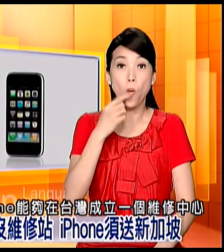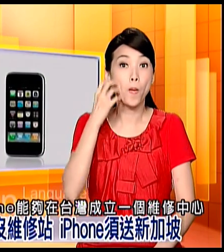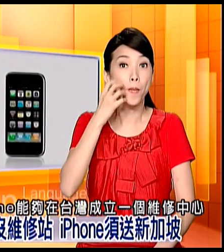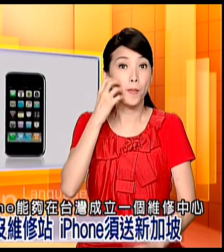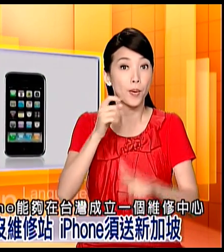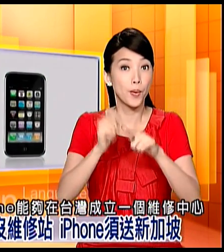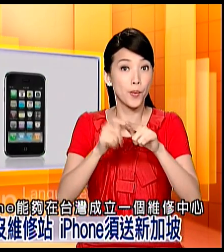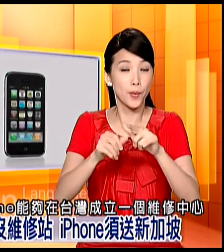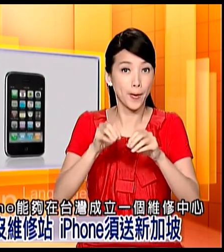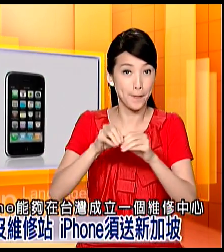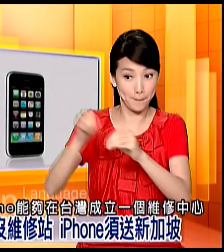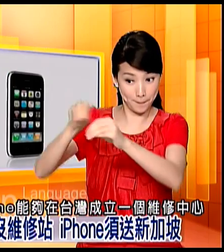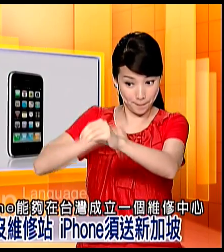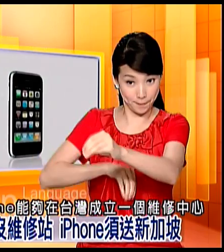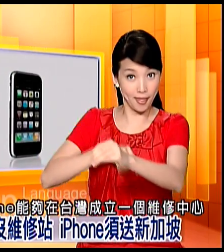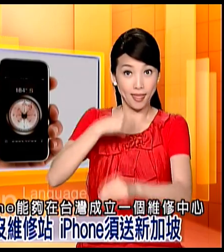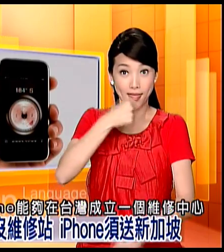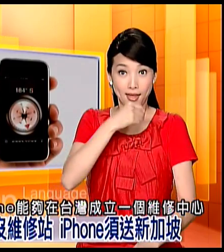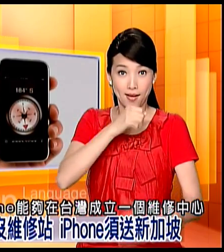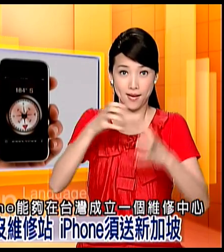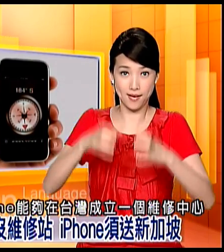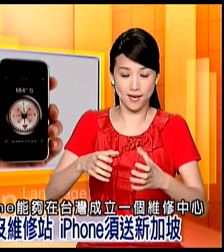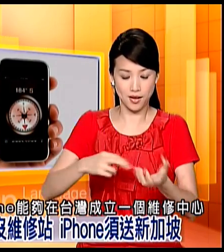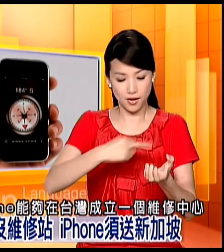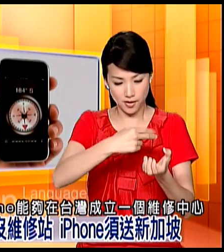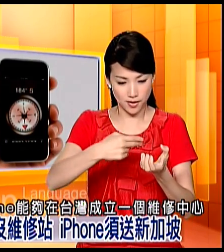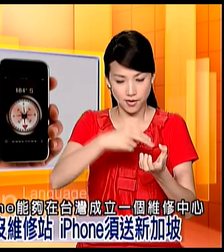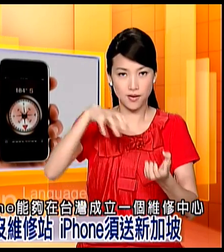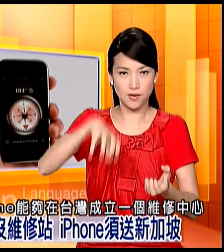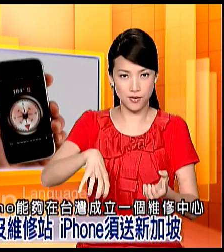湾成立一个维修中心。